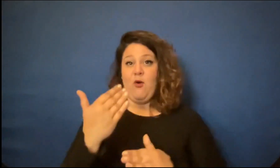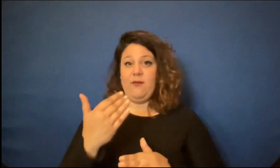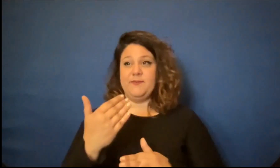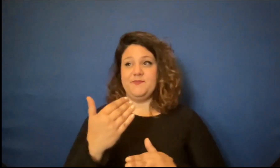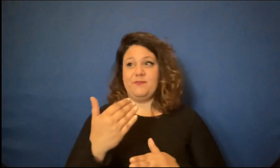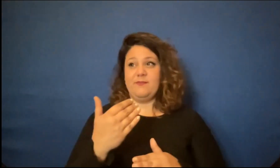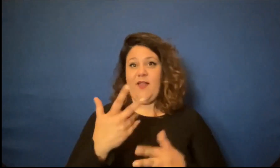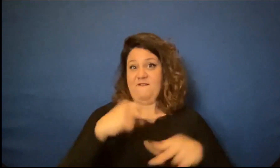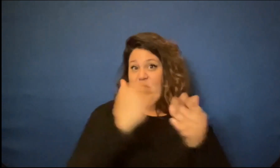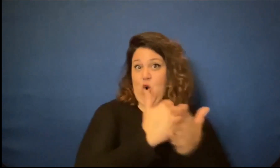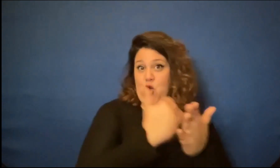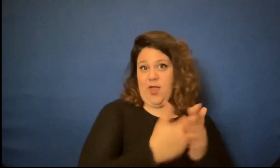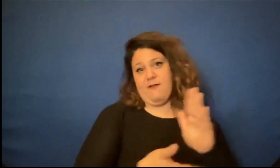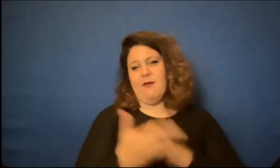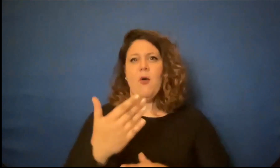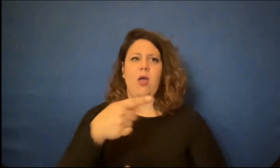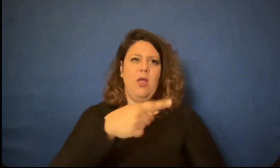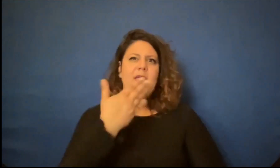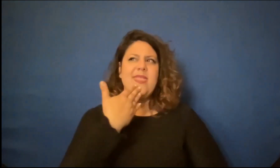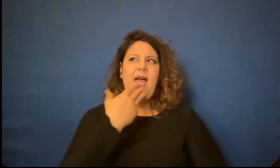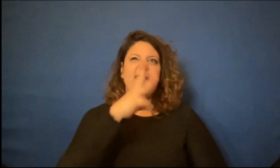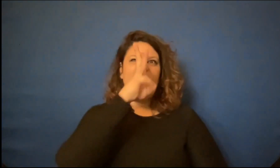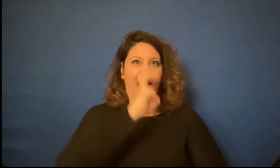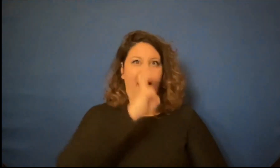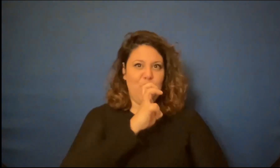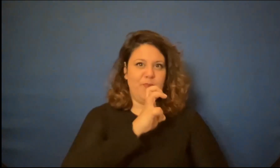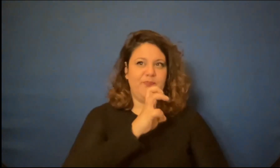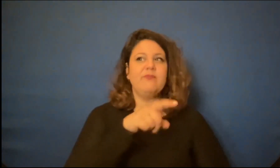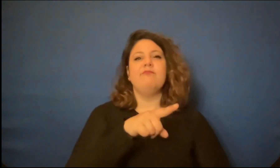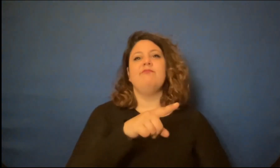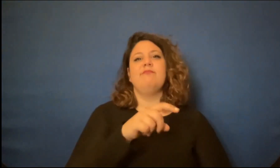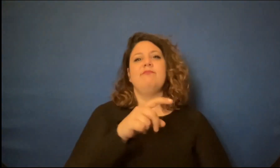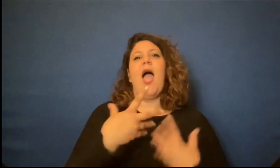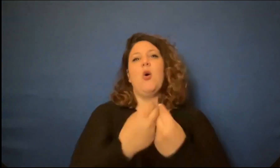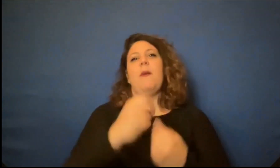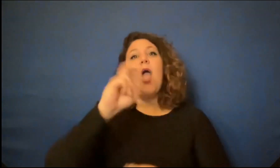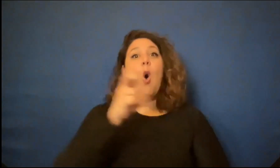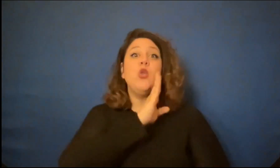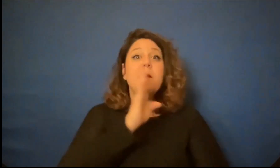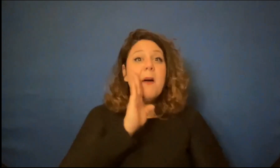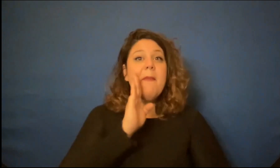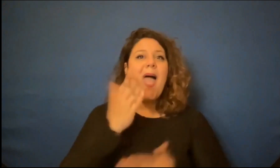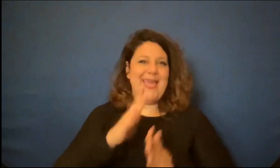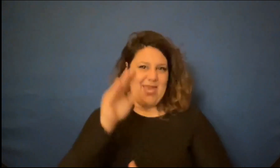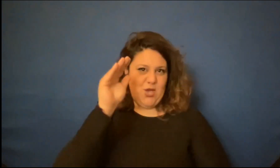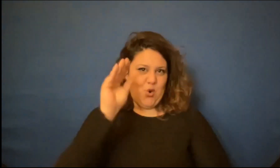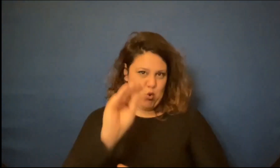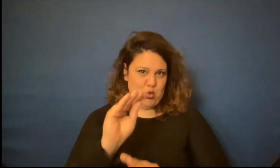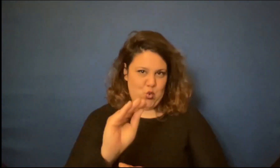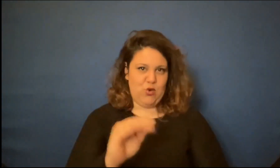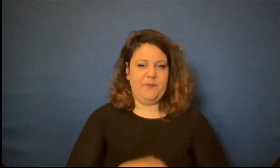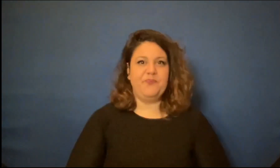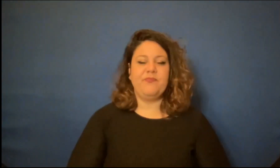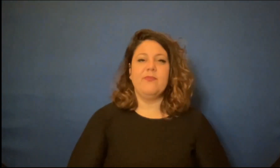en infantil, en primero de infantil, salía con otra mamá y su niña y su hijo. Y le dijo,